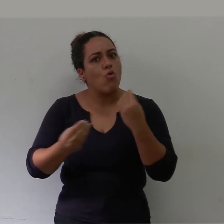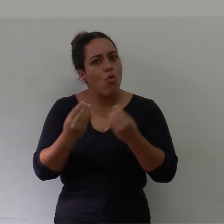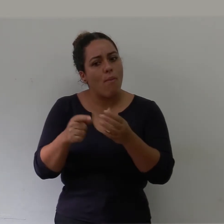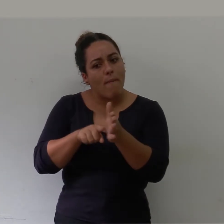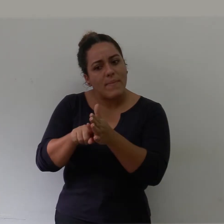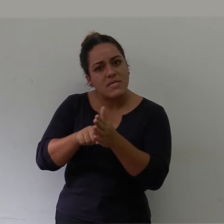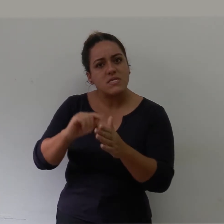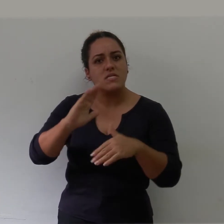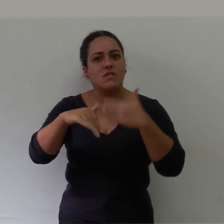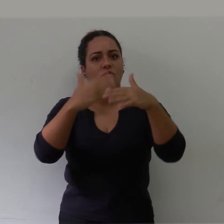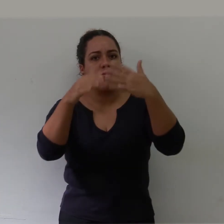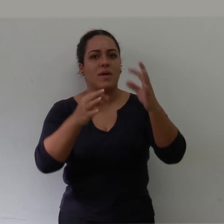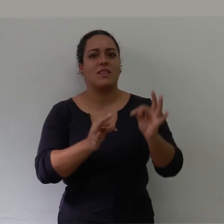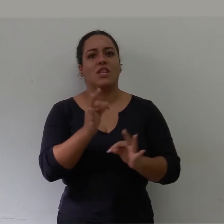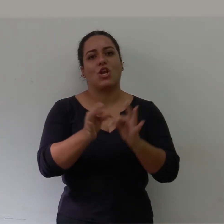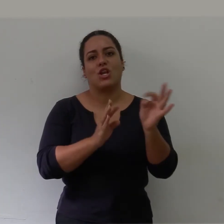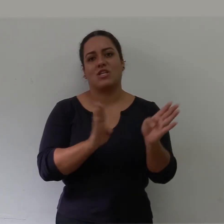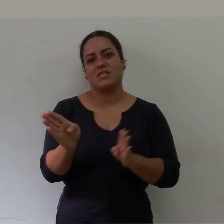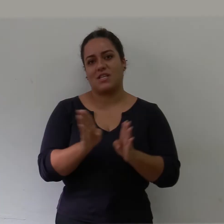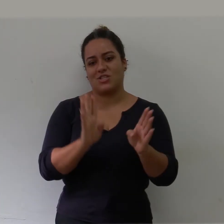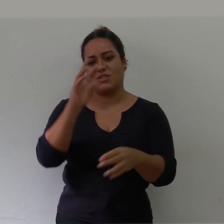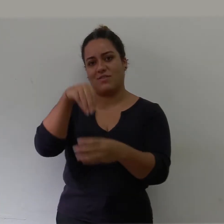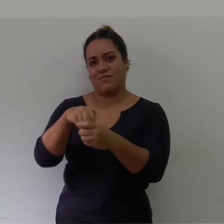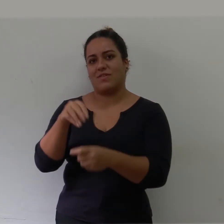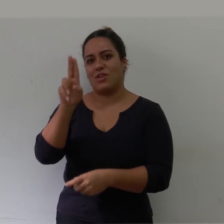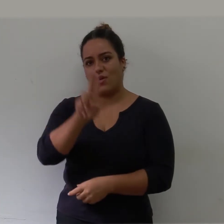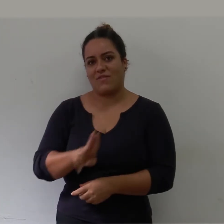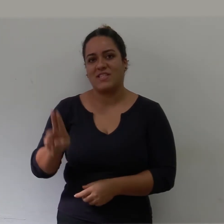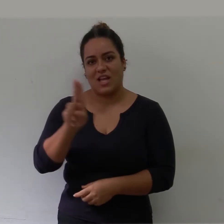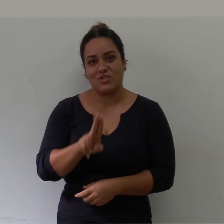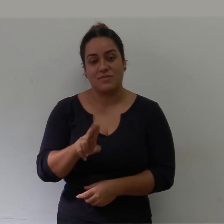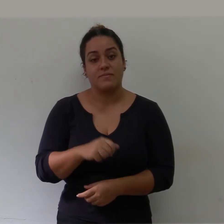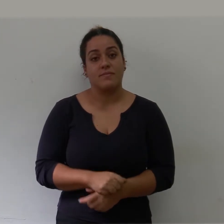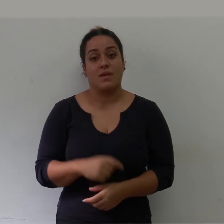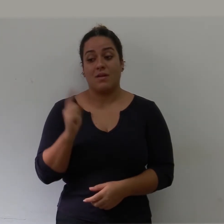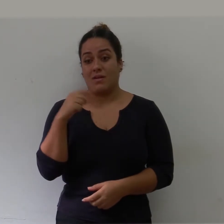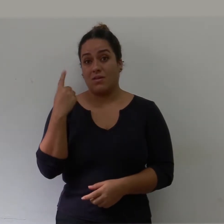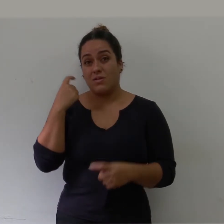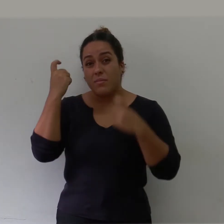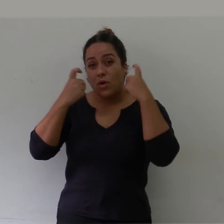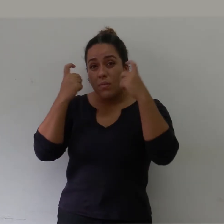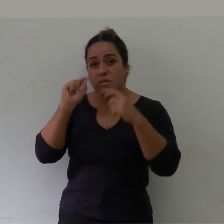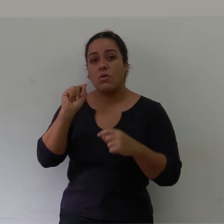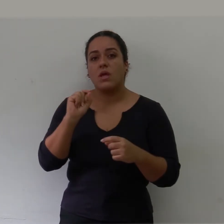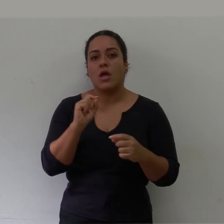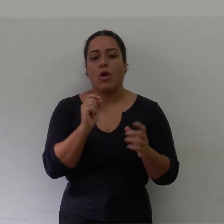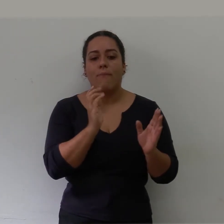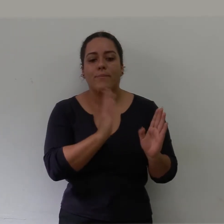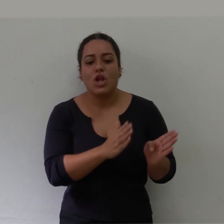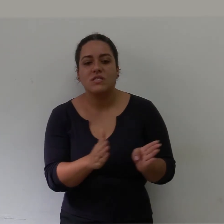Desenvolvimento em Tecnologia Assistiva da URGS. A maior preocupação sempre é com relação ao processo.